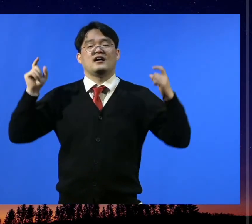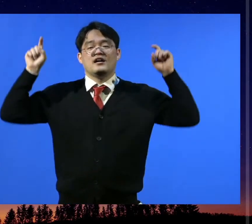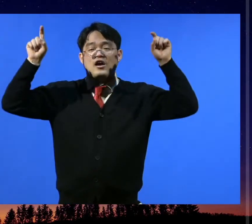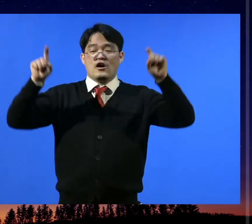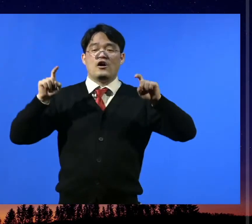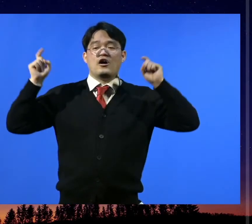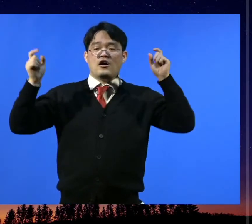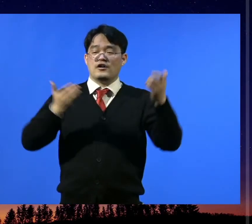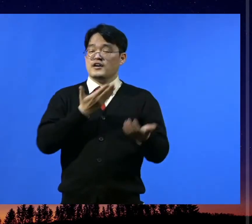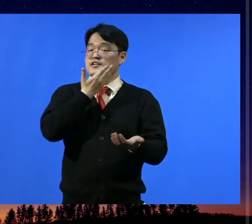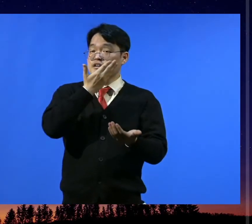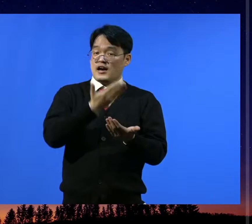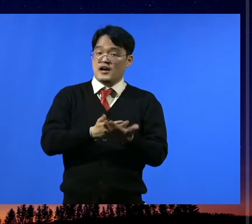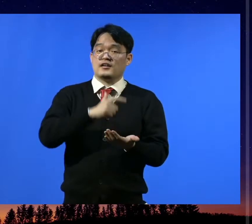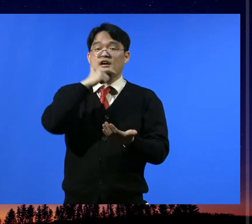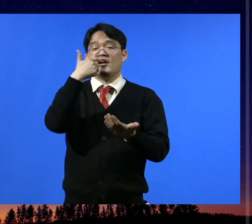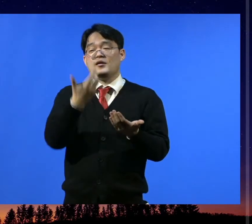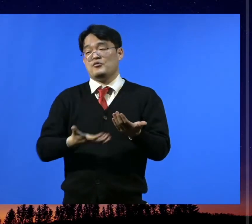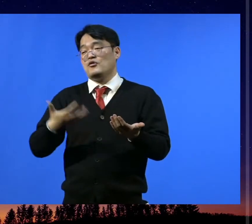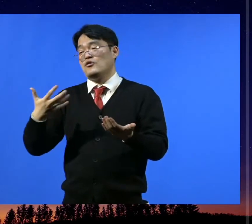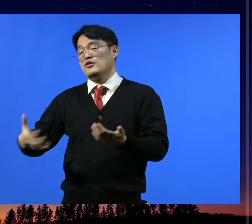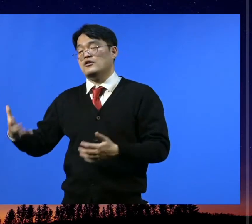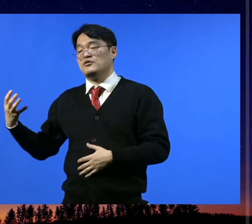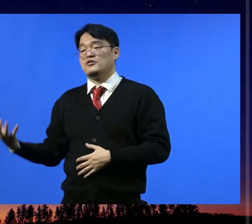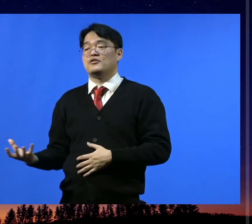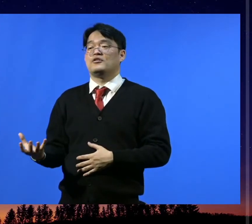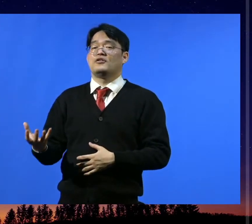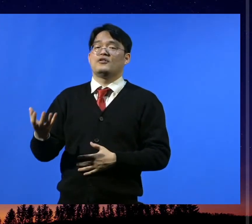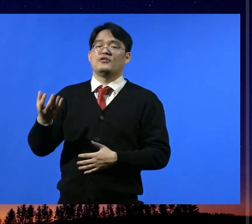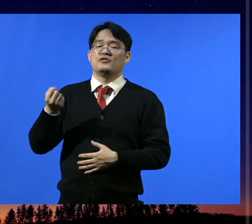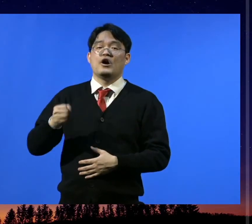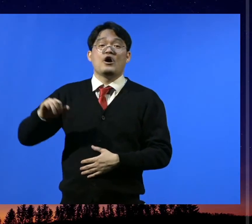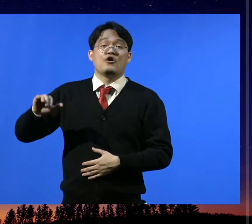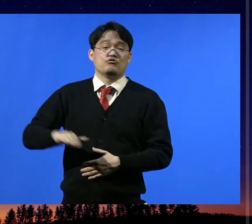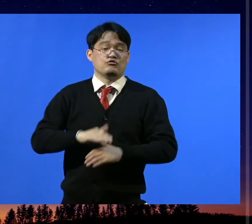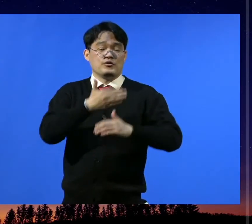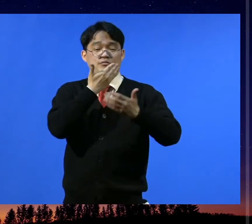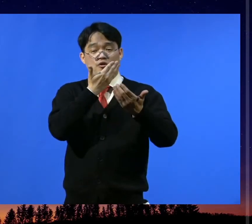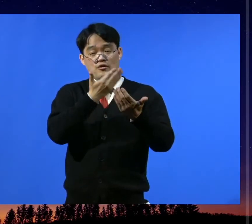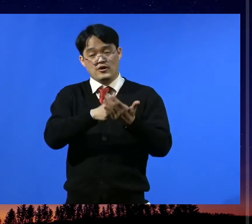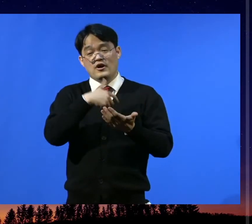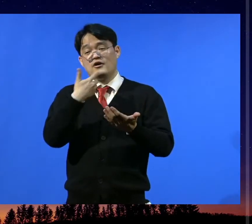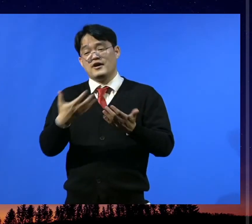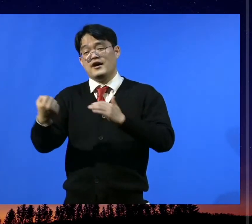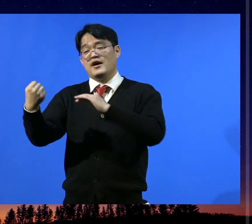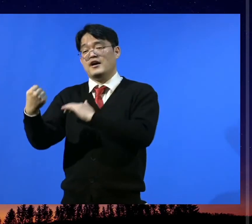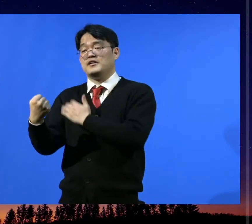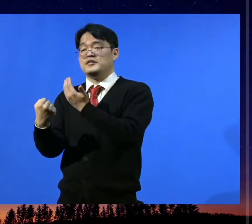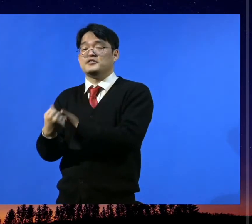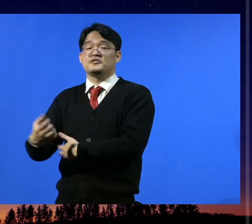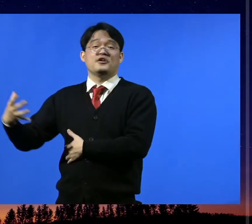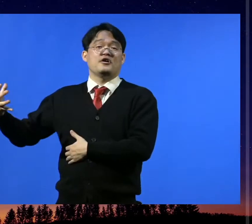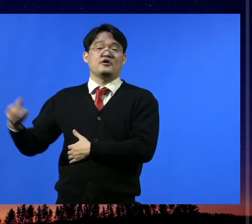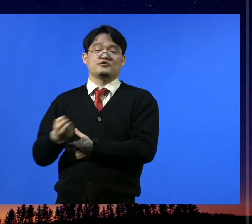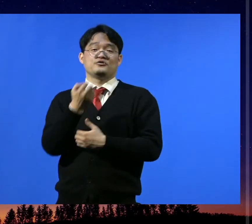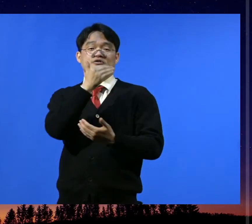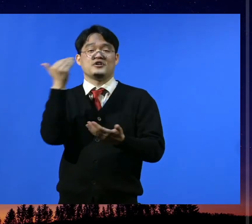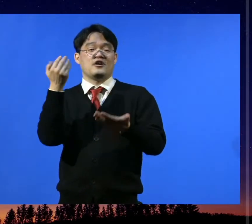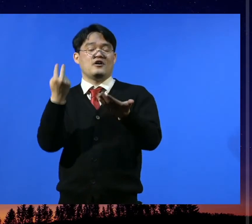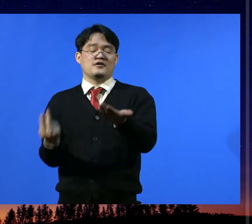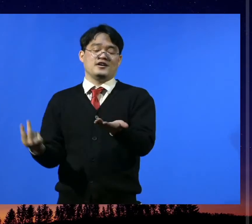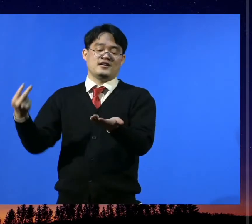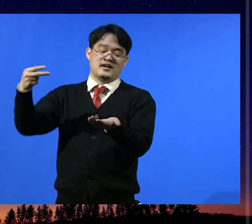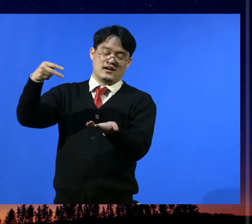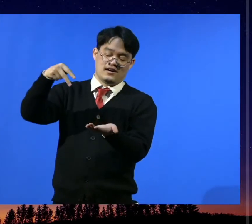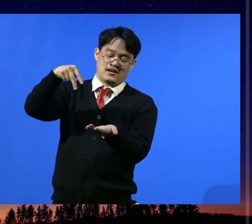승리하리라. 어린 양의 보혈로 우리 보혈의 능력으로